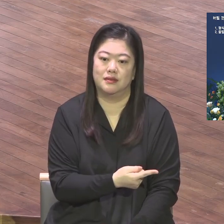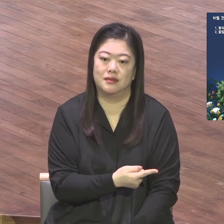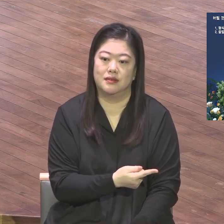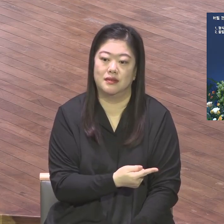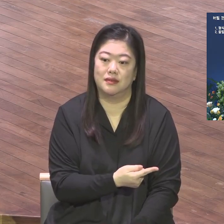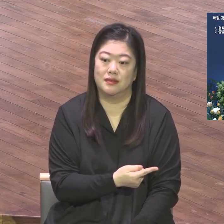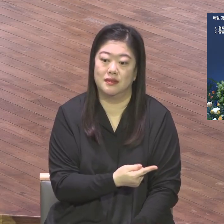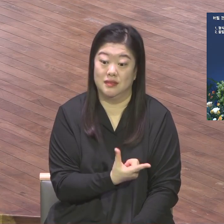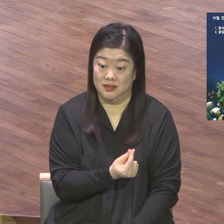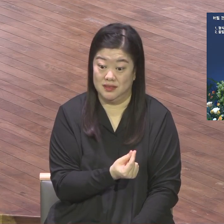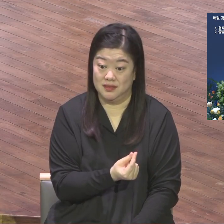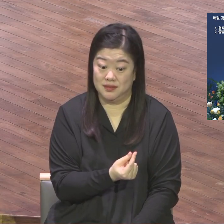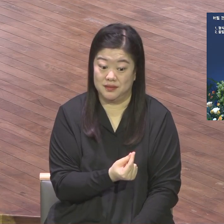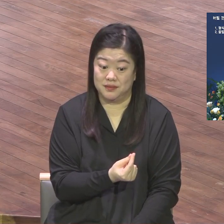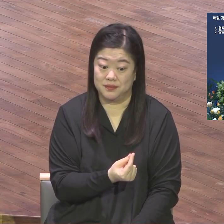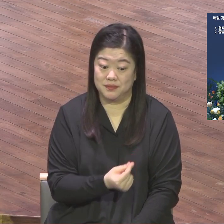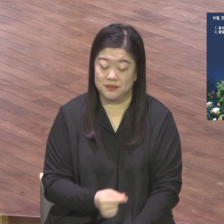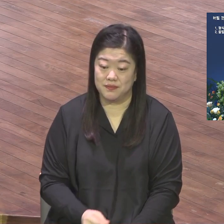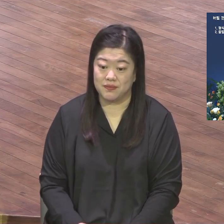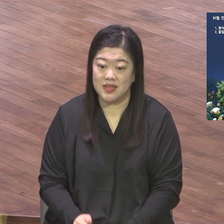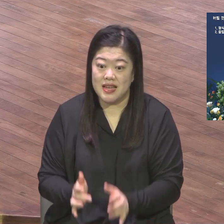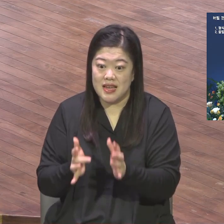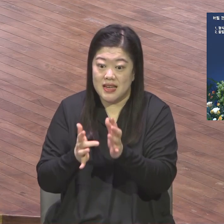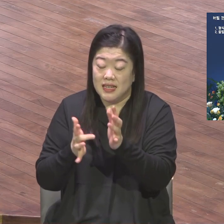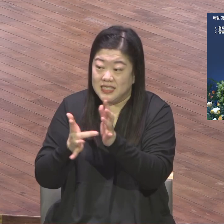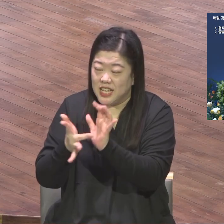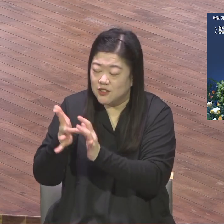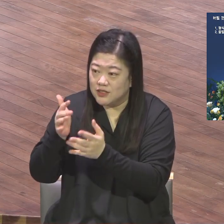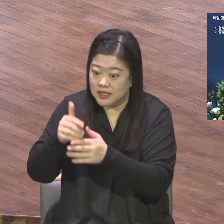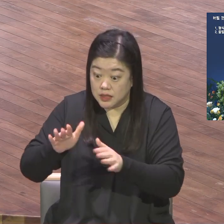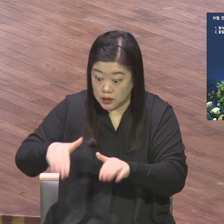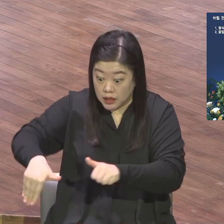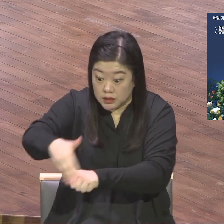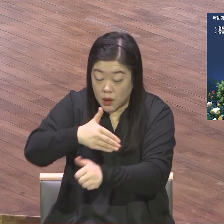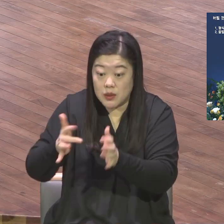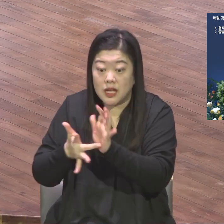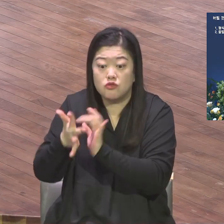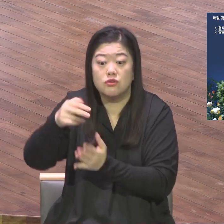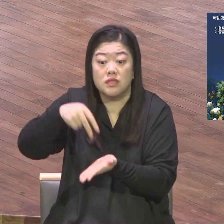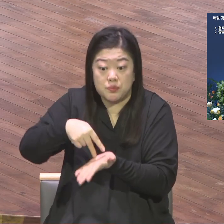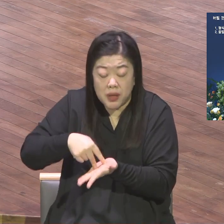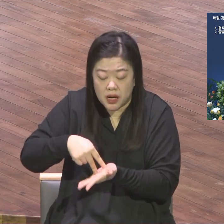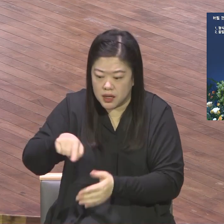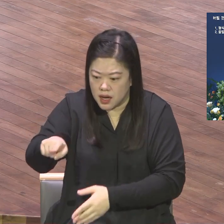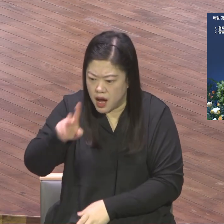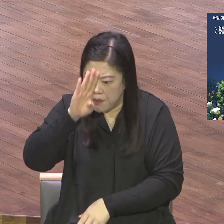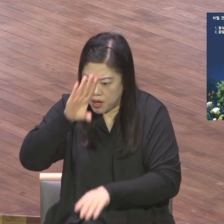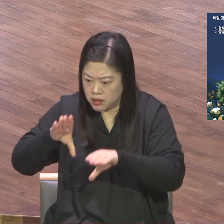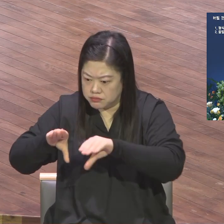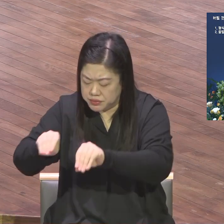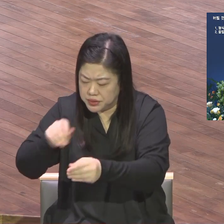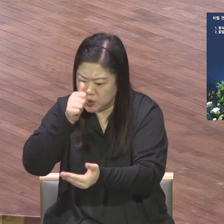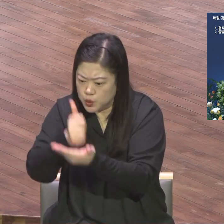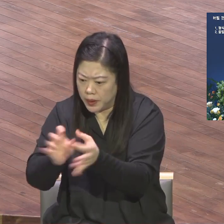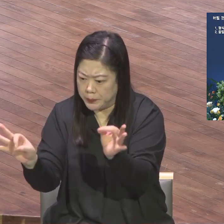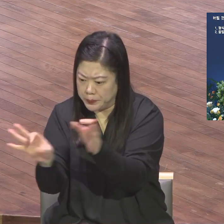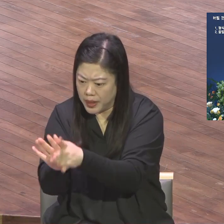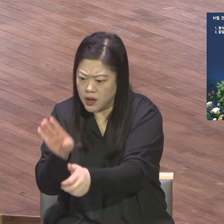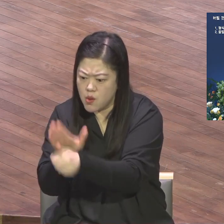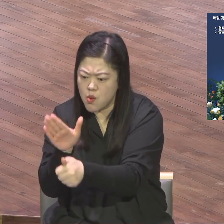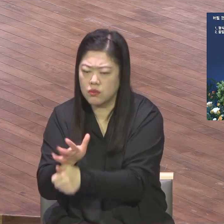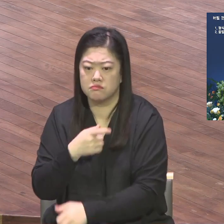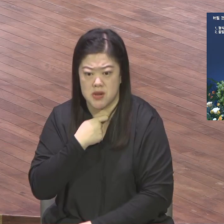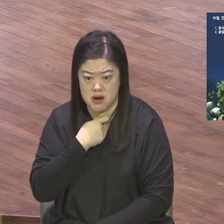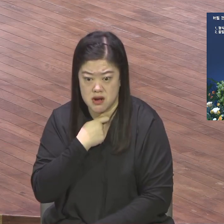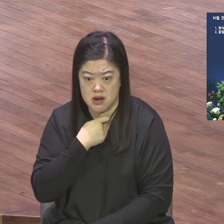똑같은 상황 속에서 어떤 생각을 가지고 무엇을 보느냐 따라서 그 삶은 극과